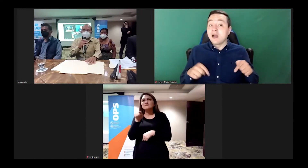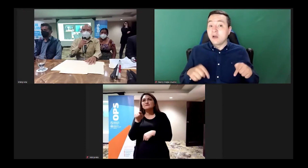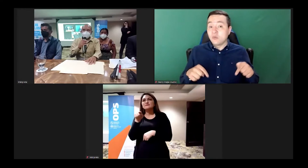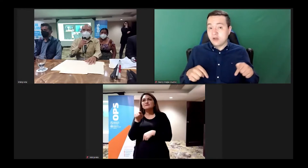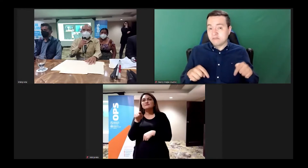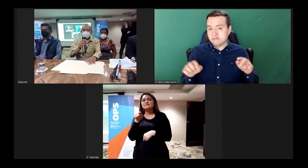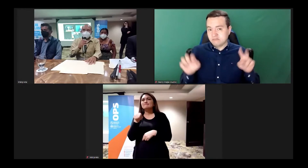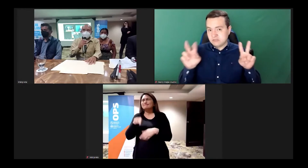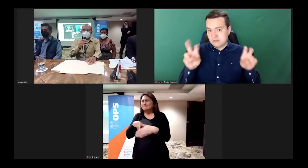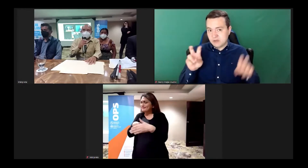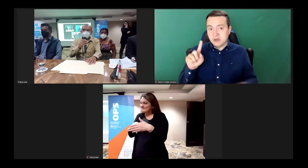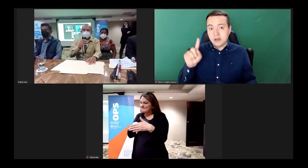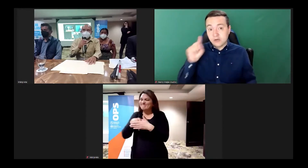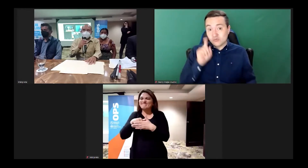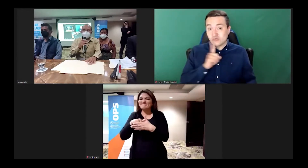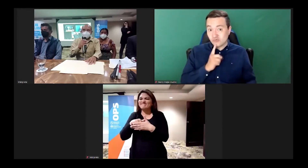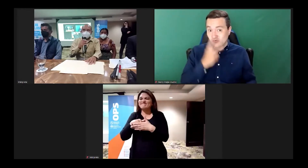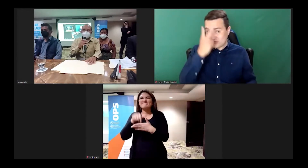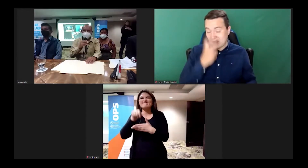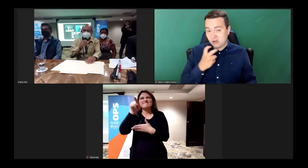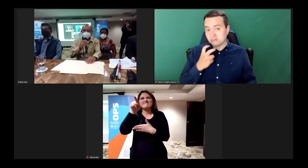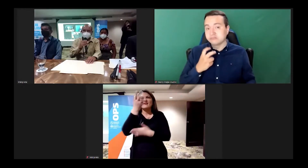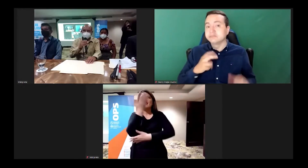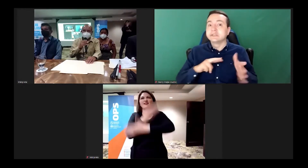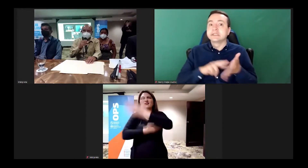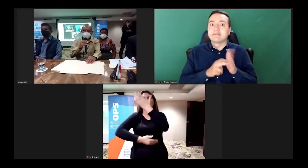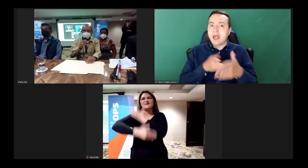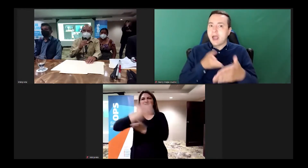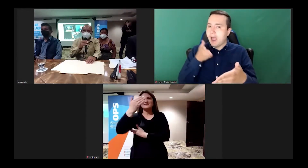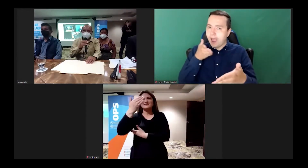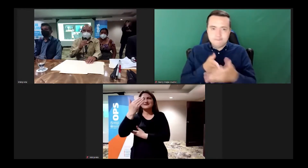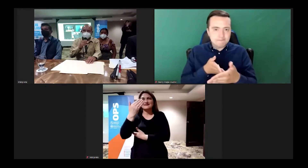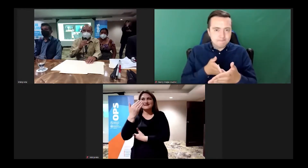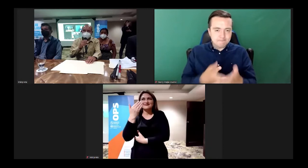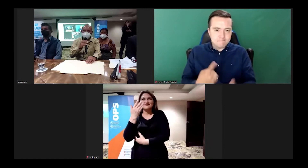es una gran limitante porque es una deficiencia